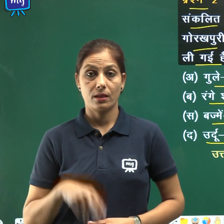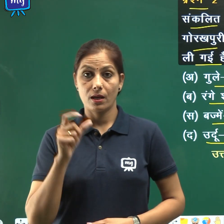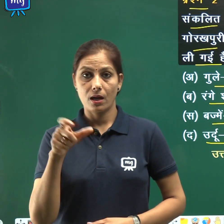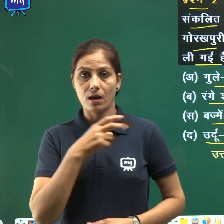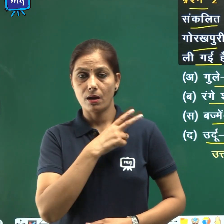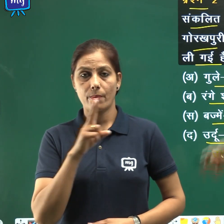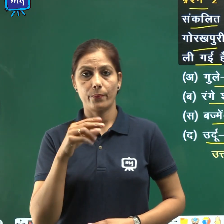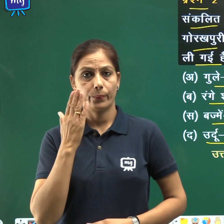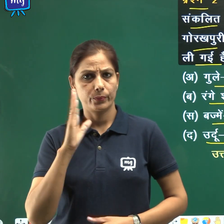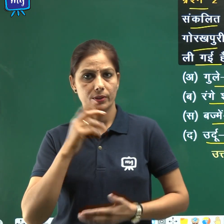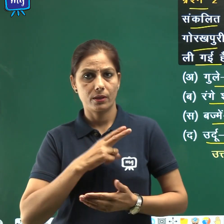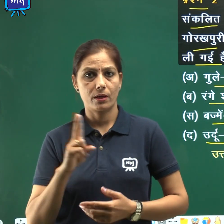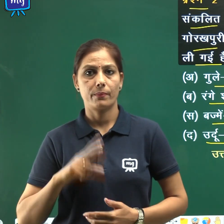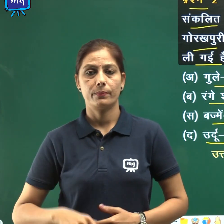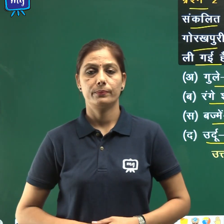नगमा।